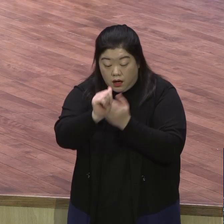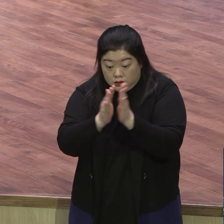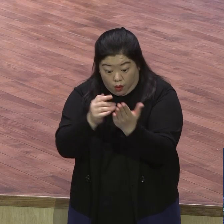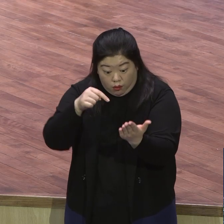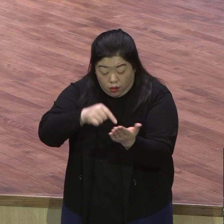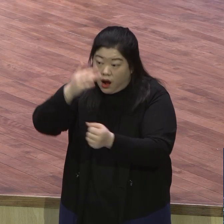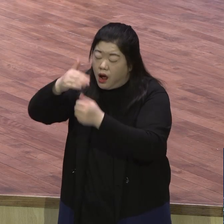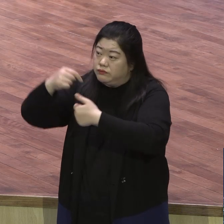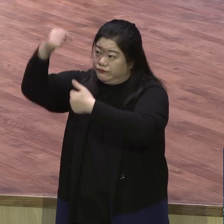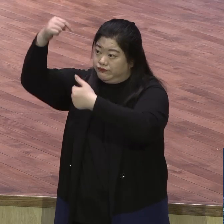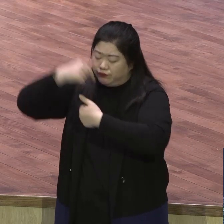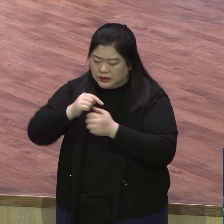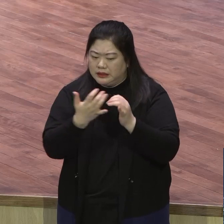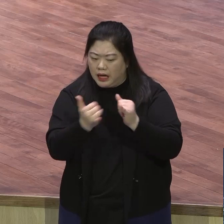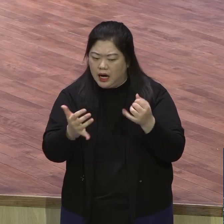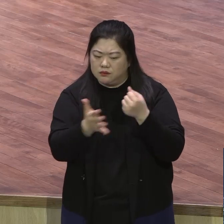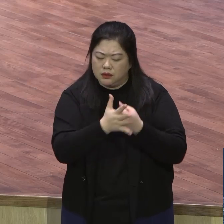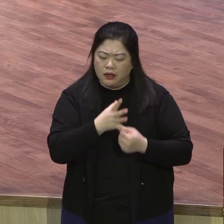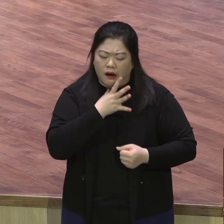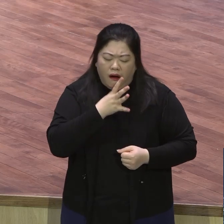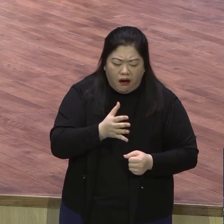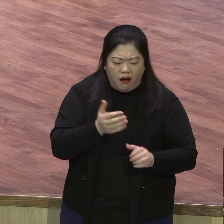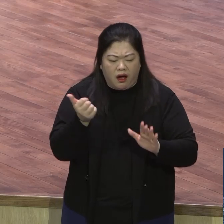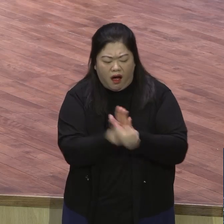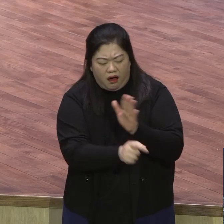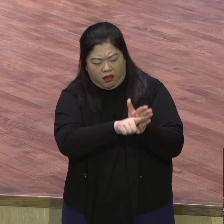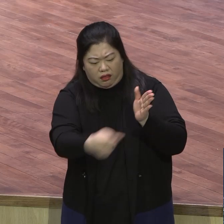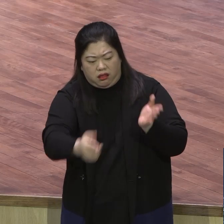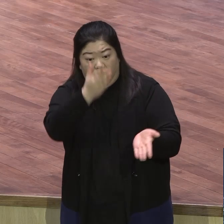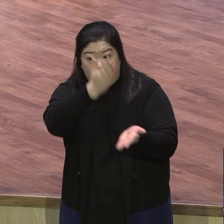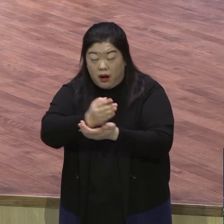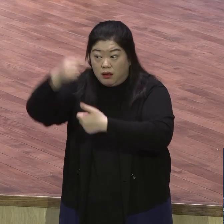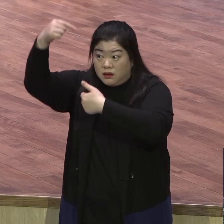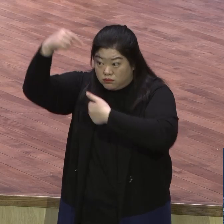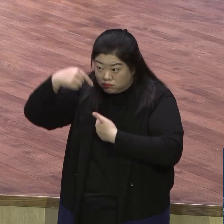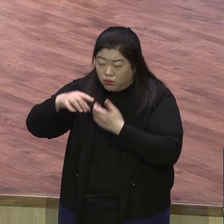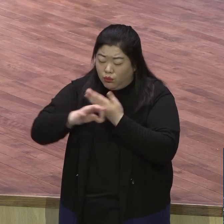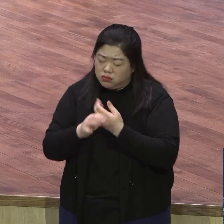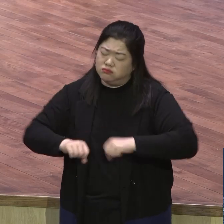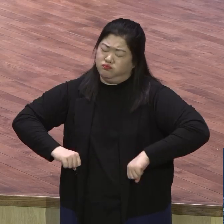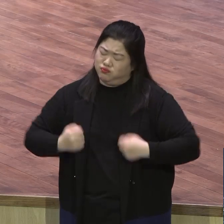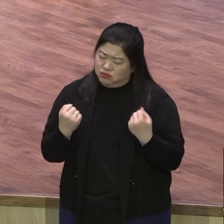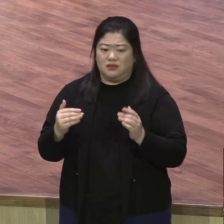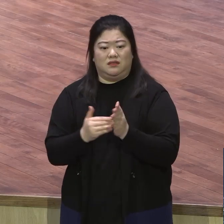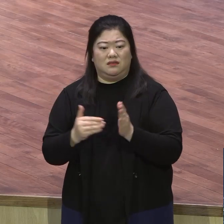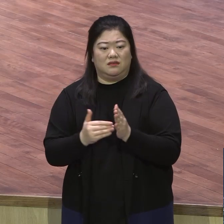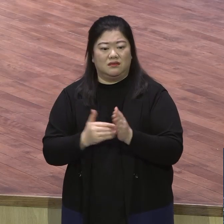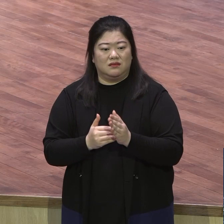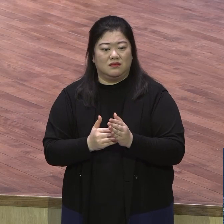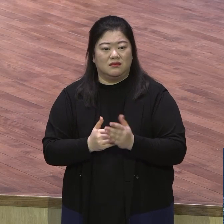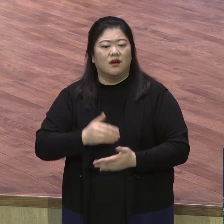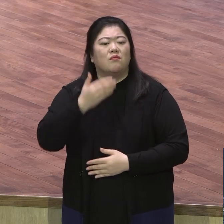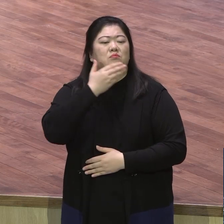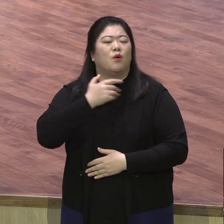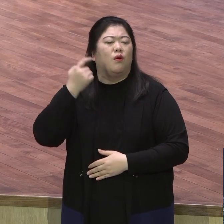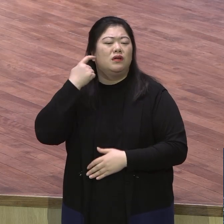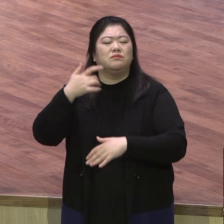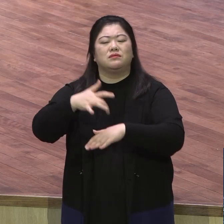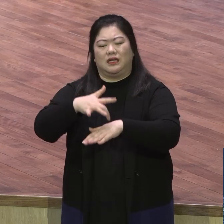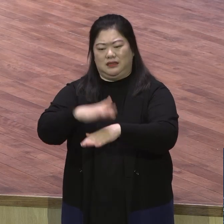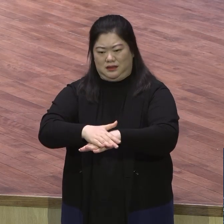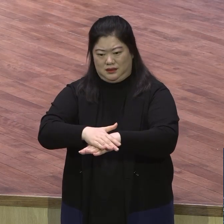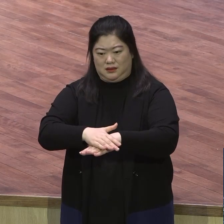서로를 살리는 여러분 보금체질 되시기 바랍니다. 보금체질은요. 사람을